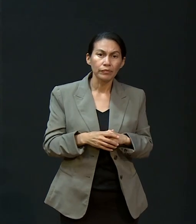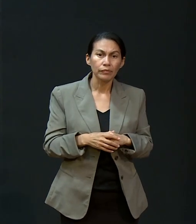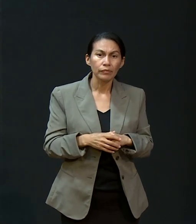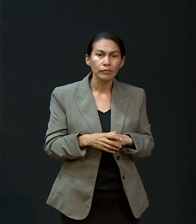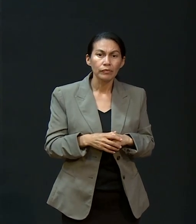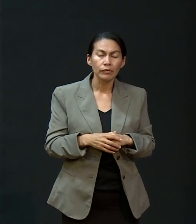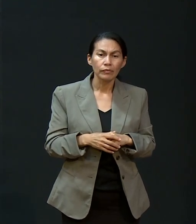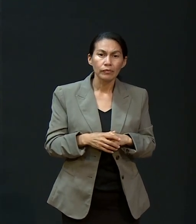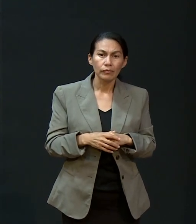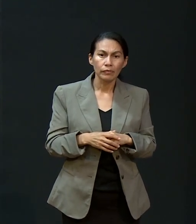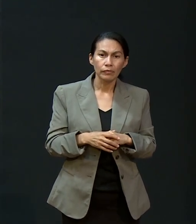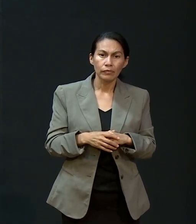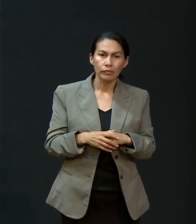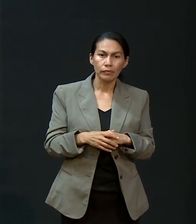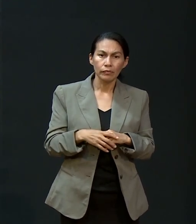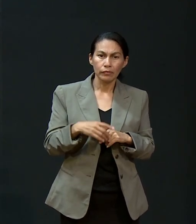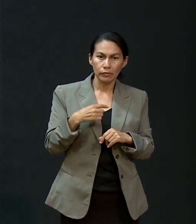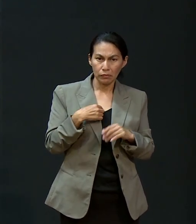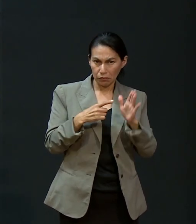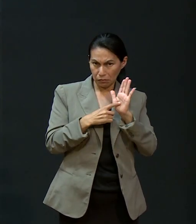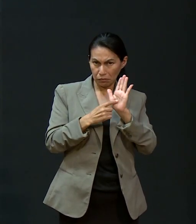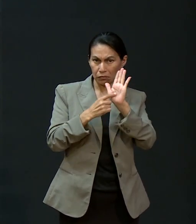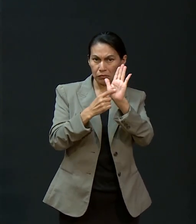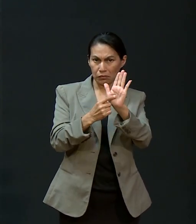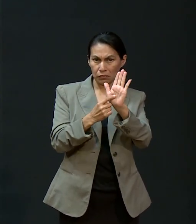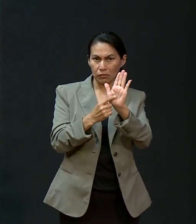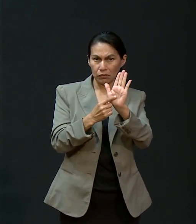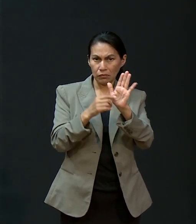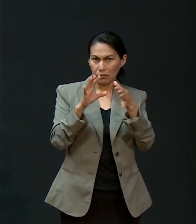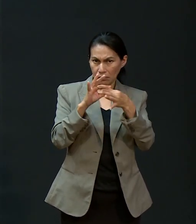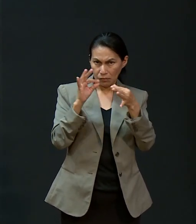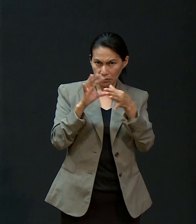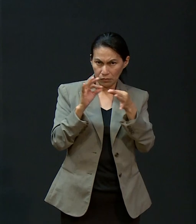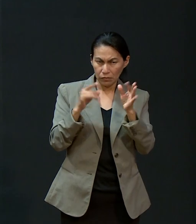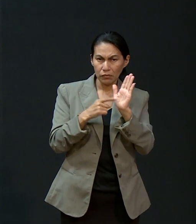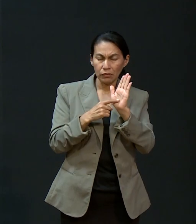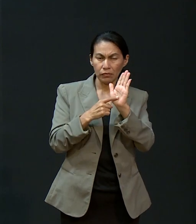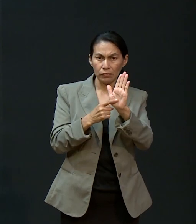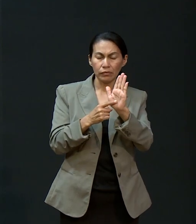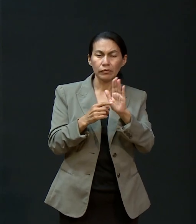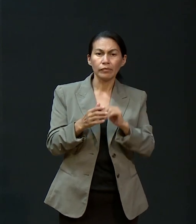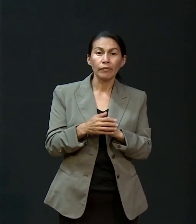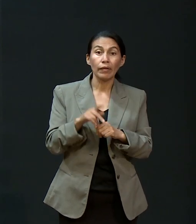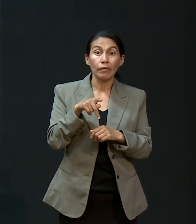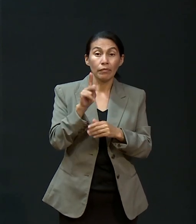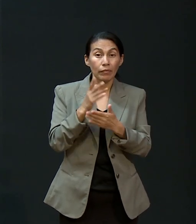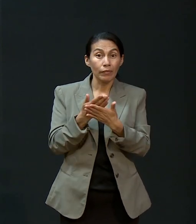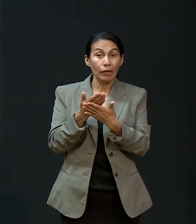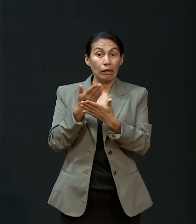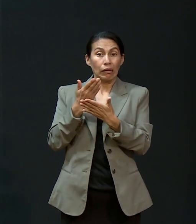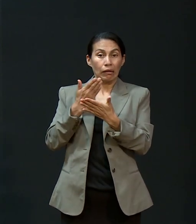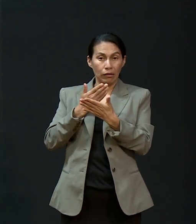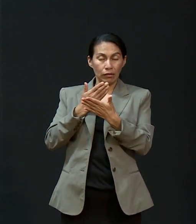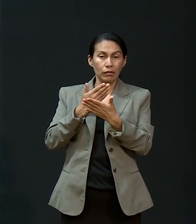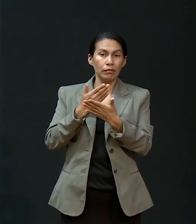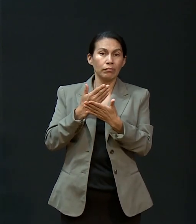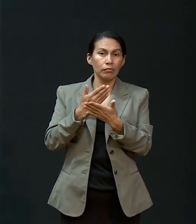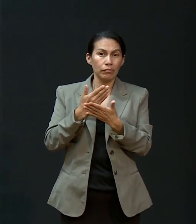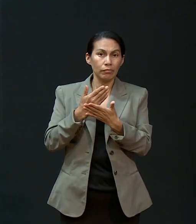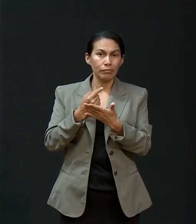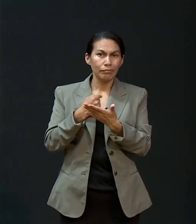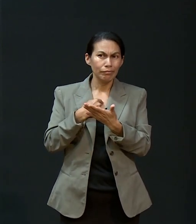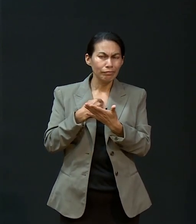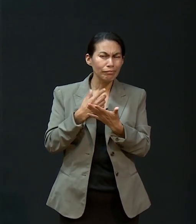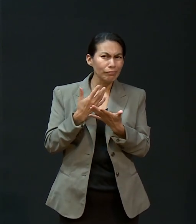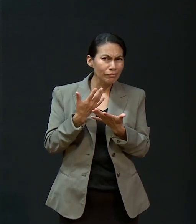mi material que necesitaba dar. Pero antes de eso,